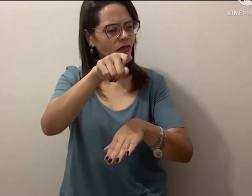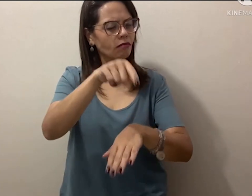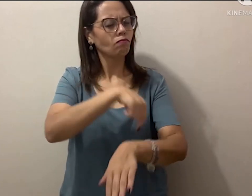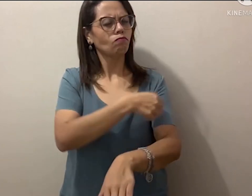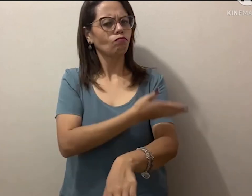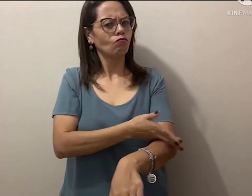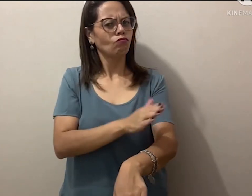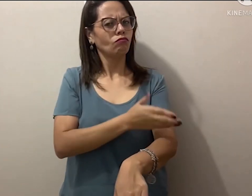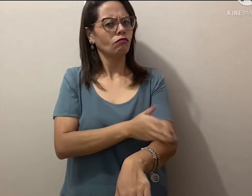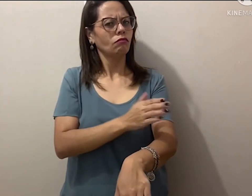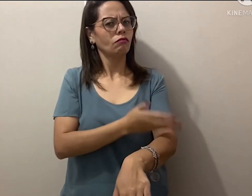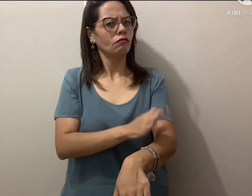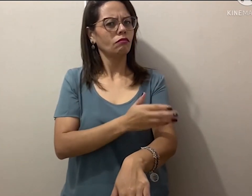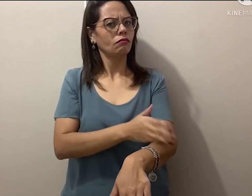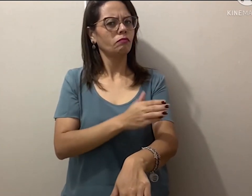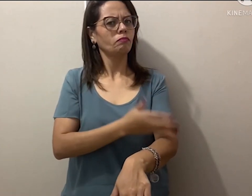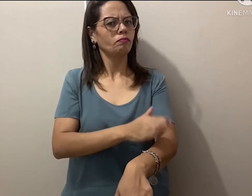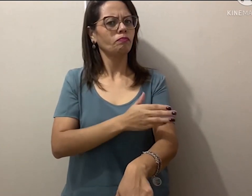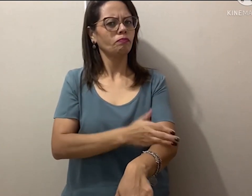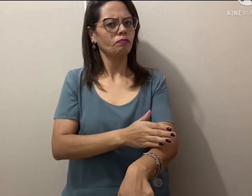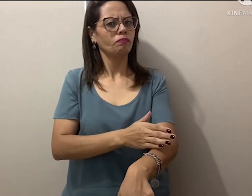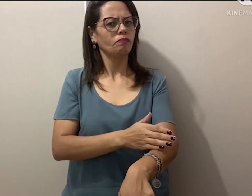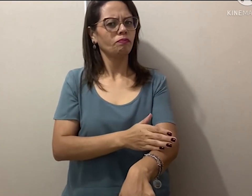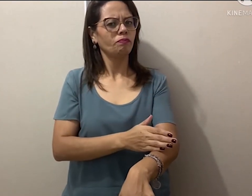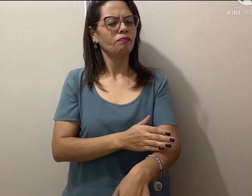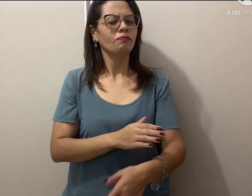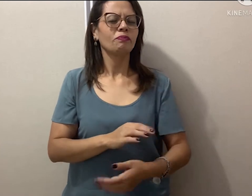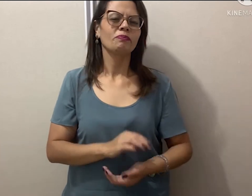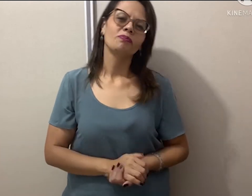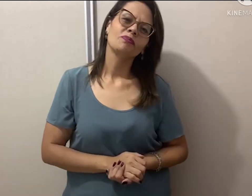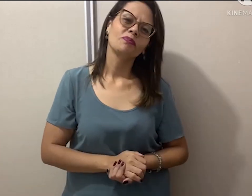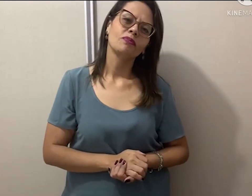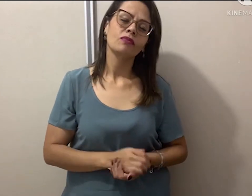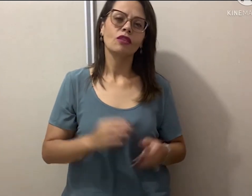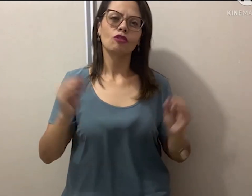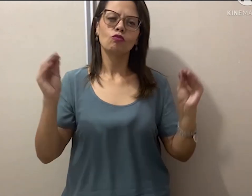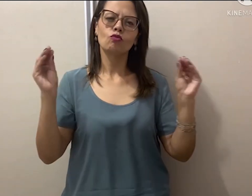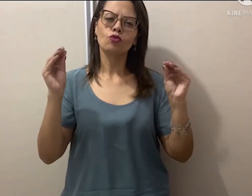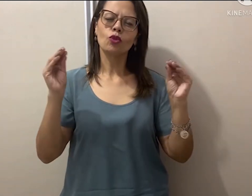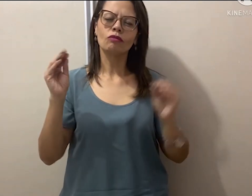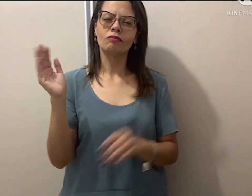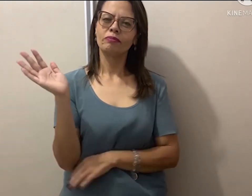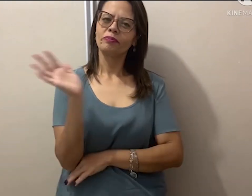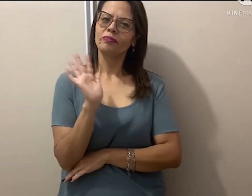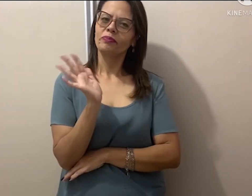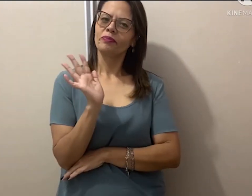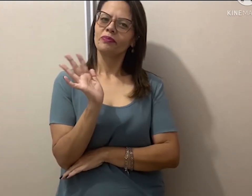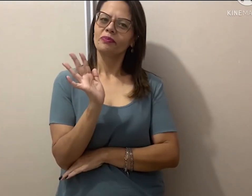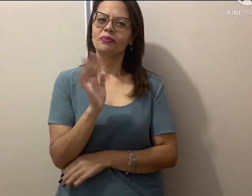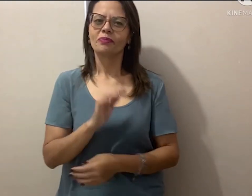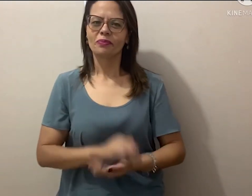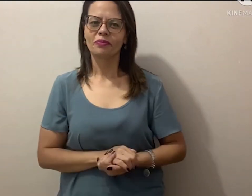Ó, agora é com você. Treinando, hein? Beijo, tchau, tchau.